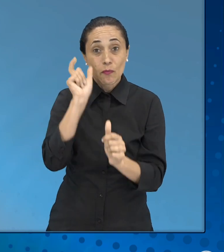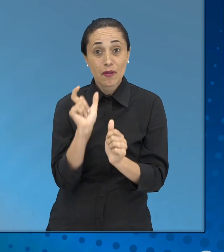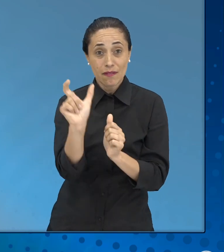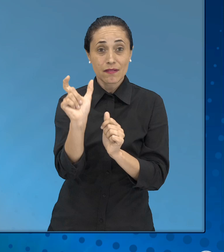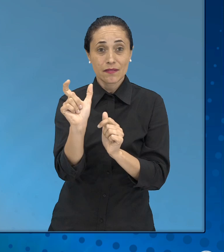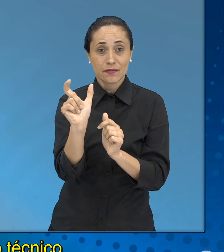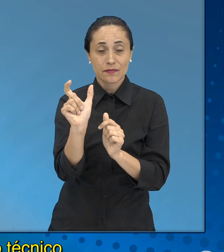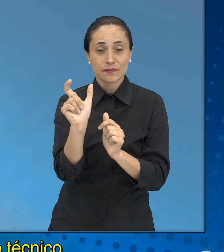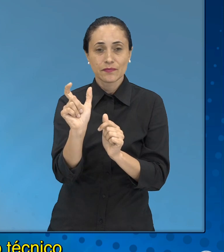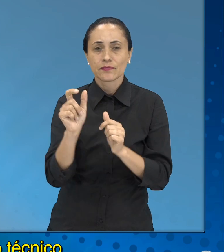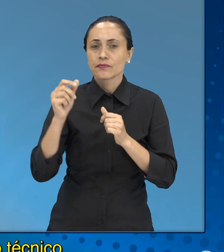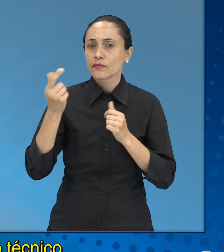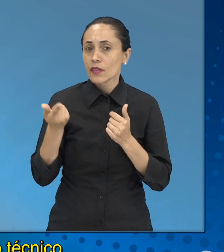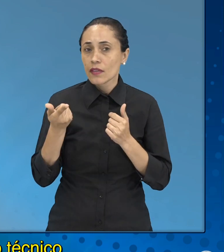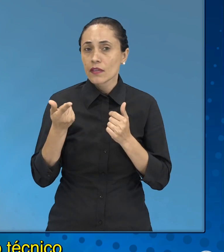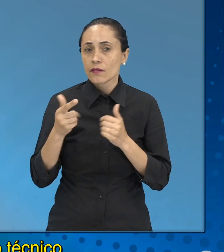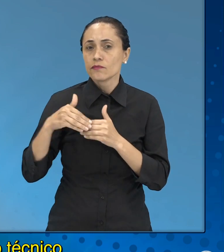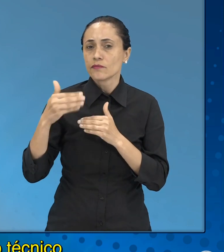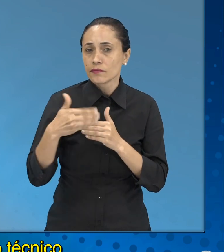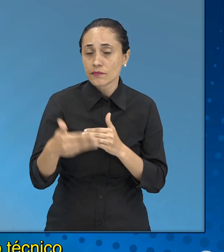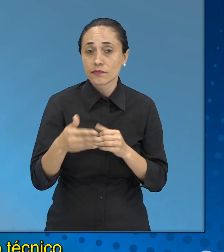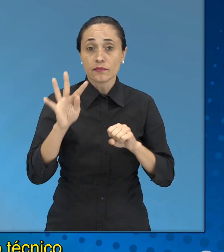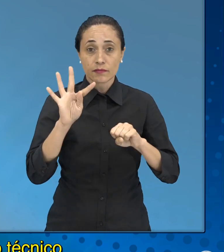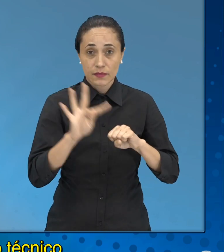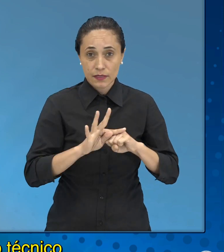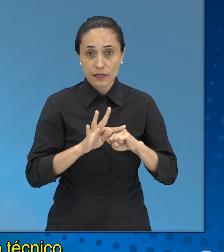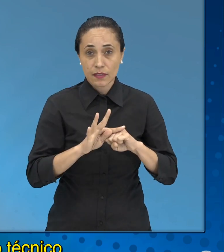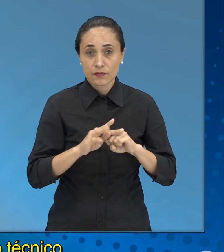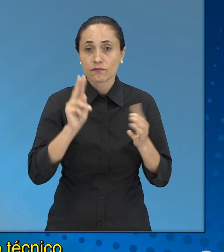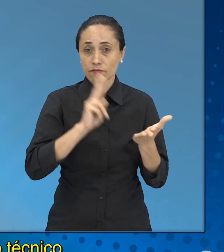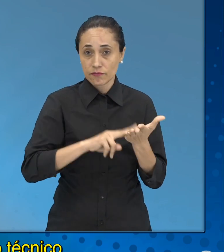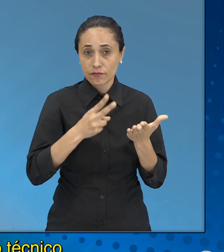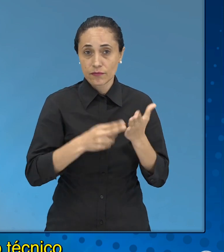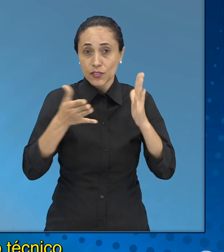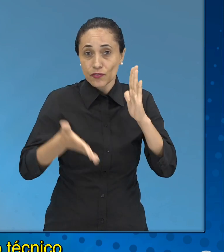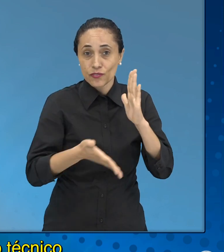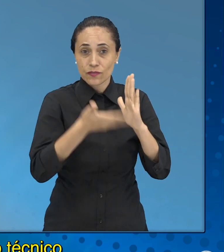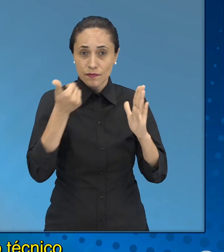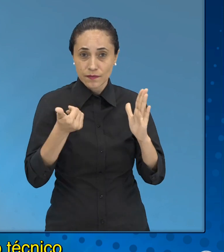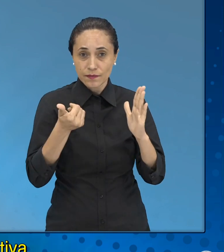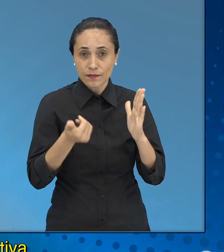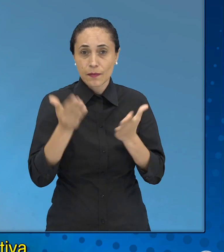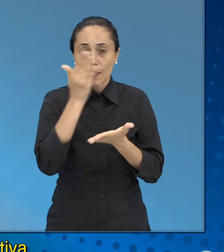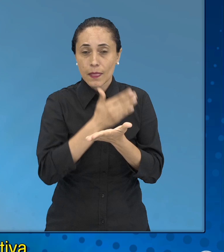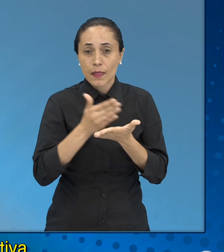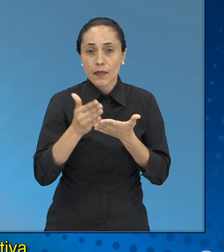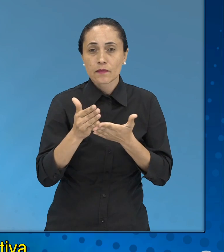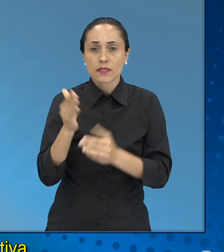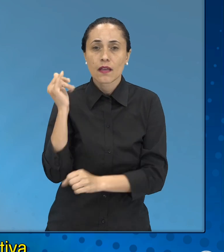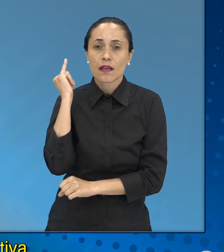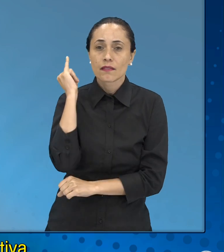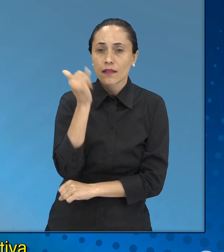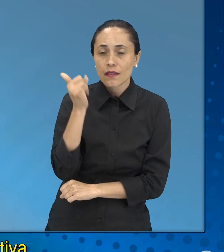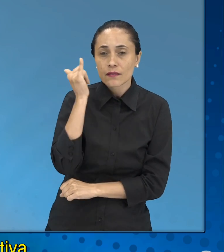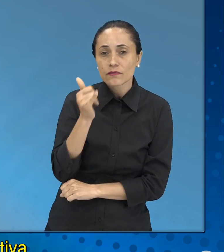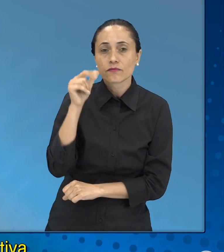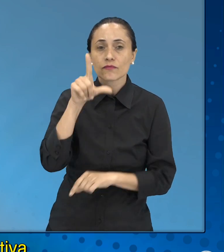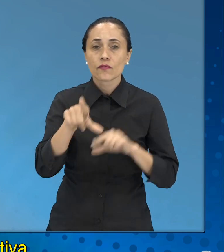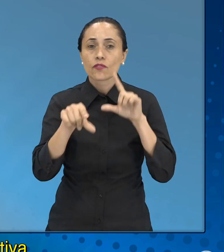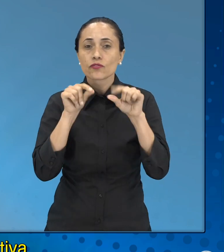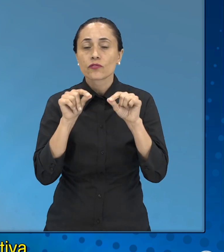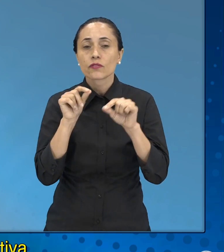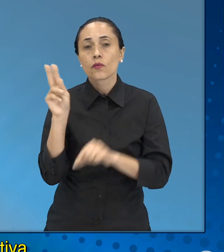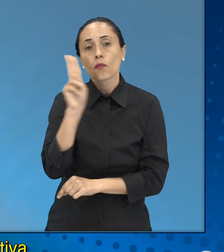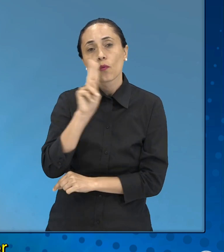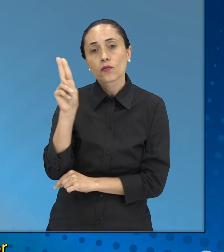palavras. Sobre o procedimento técnico de tradução, chamado omissão, no início da narrativa, no